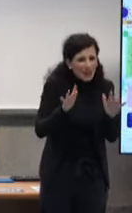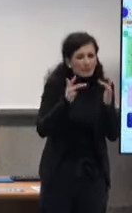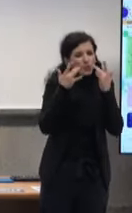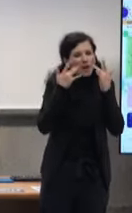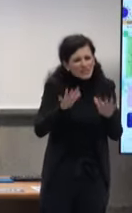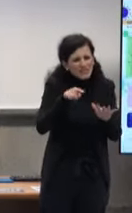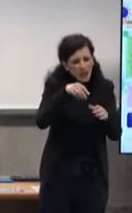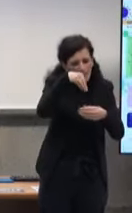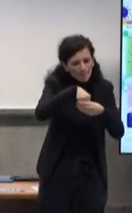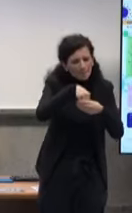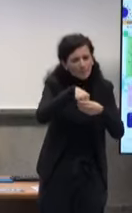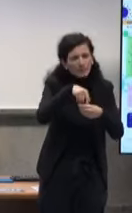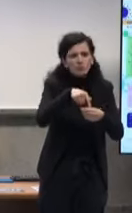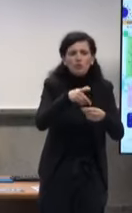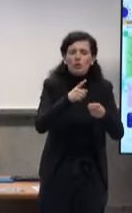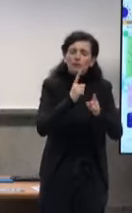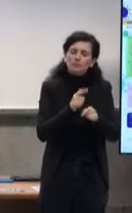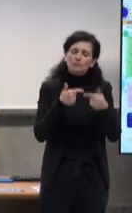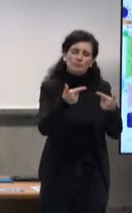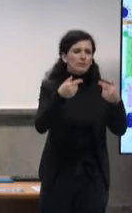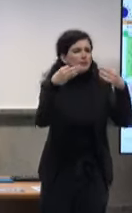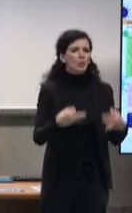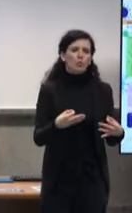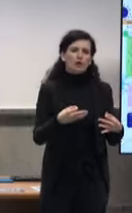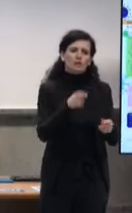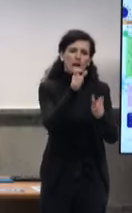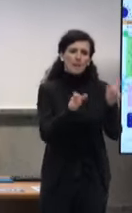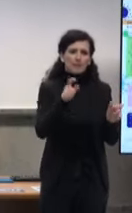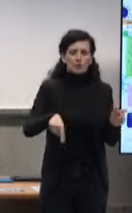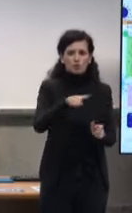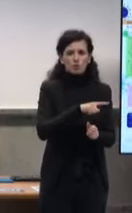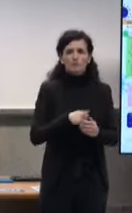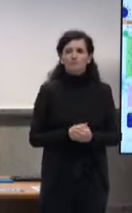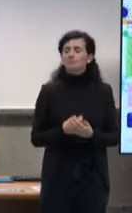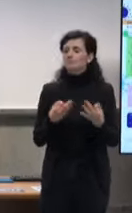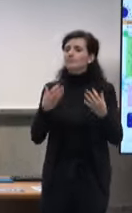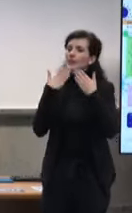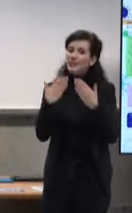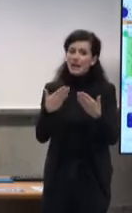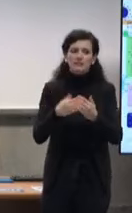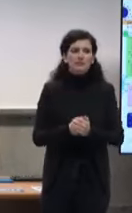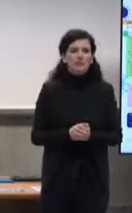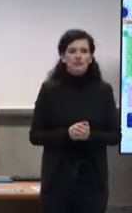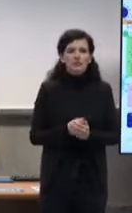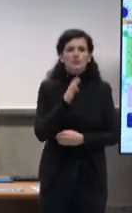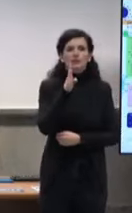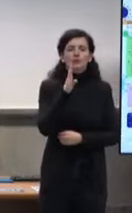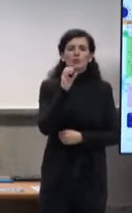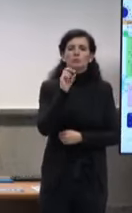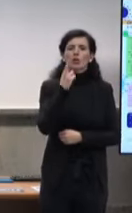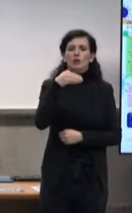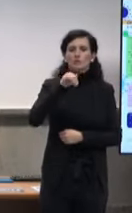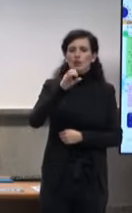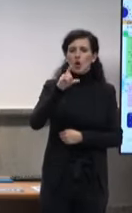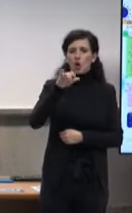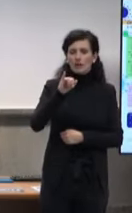semplicità se la garanzia della sicurezza delle persone grazie giuliano bormioli agenzia